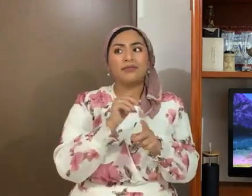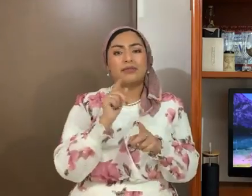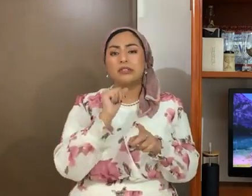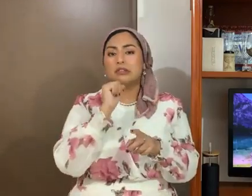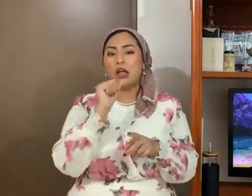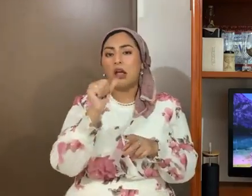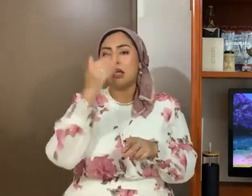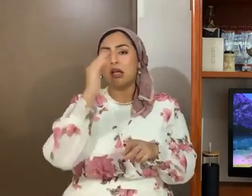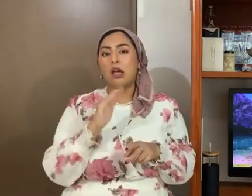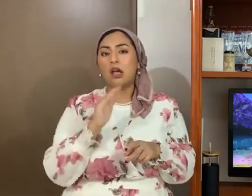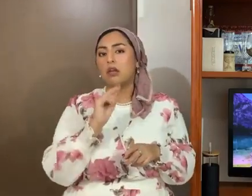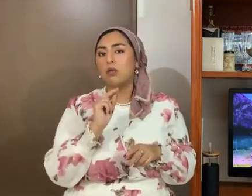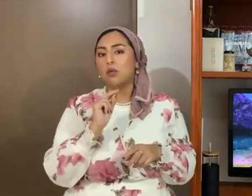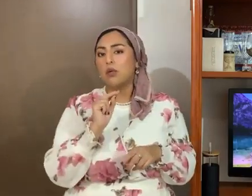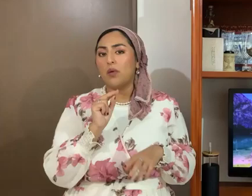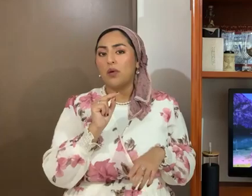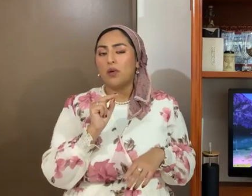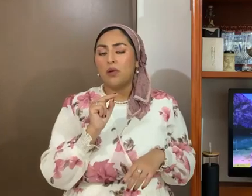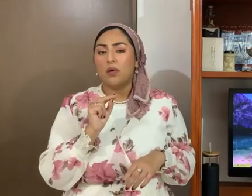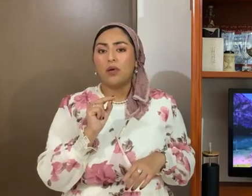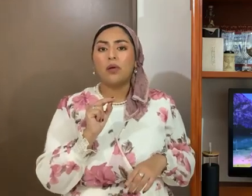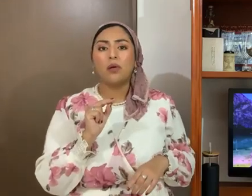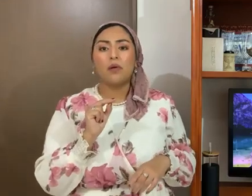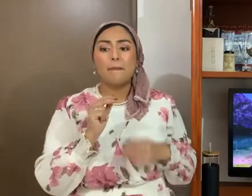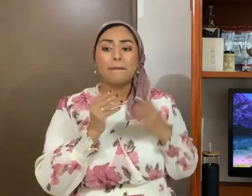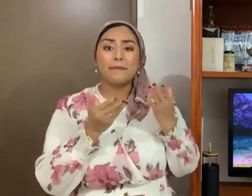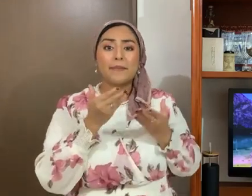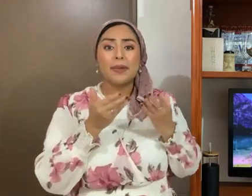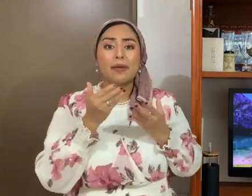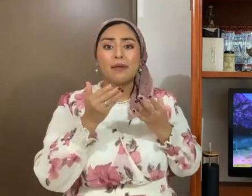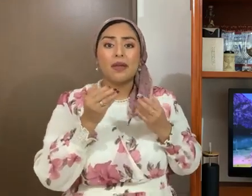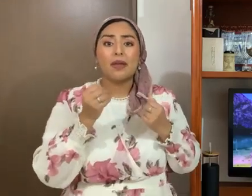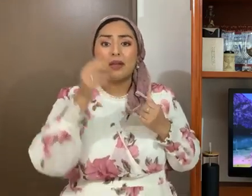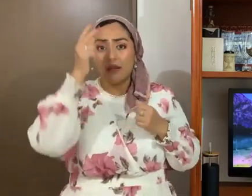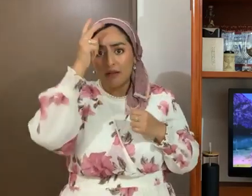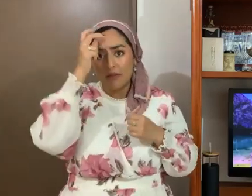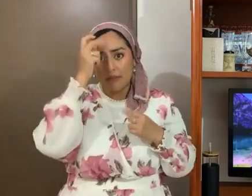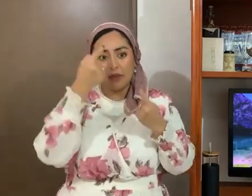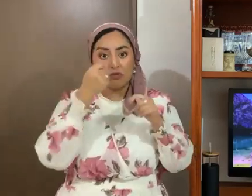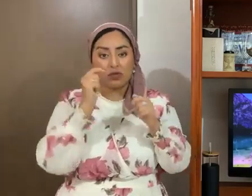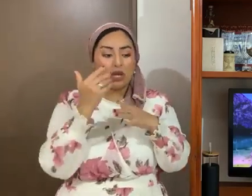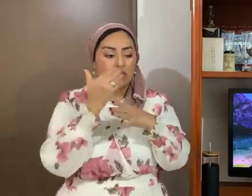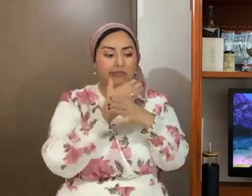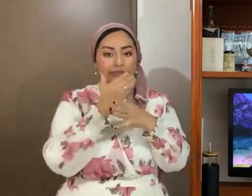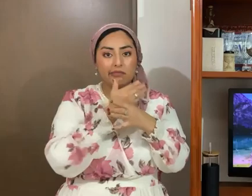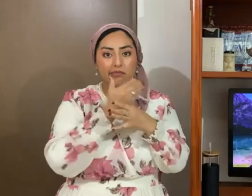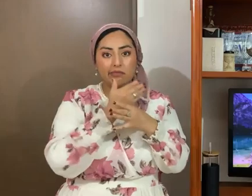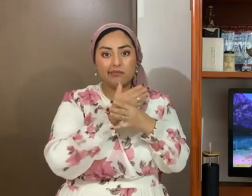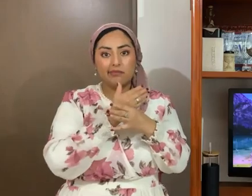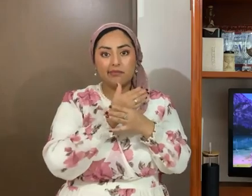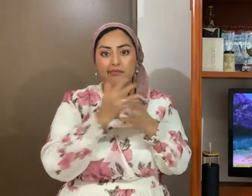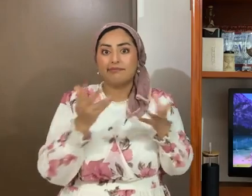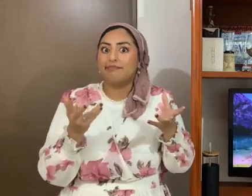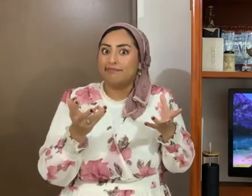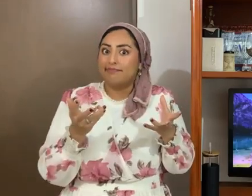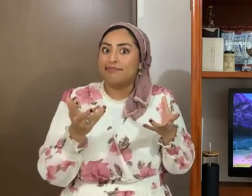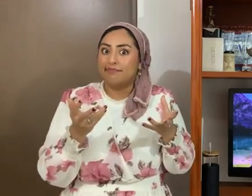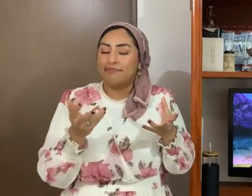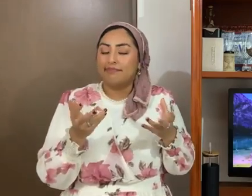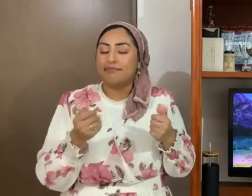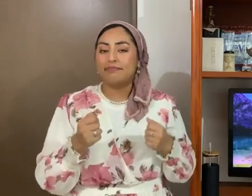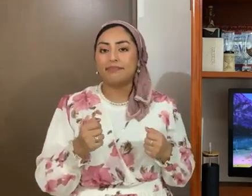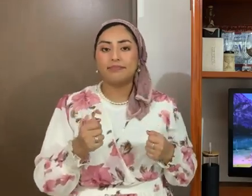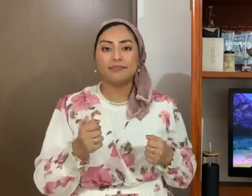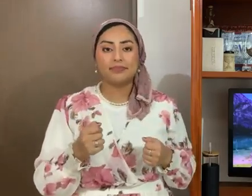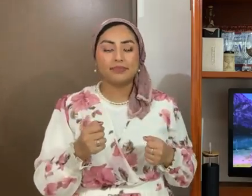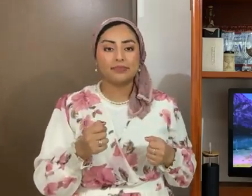no es el Eterno. No lo es, no lo es. Eso lo más probable es que sea un demonio o que estés delirando. Así de